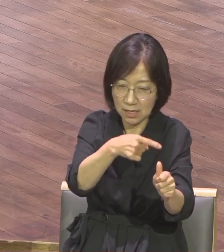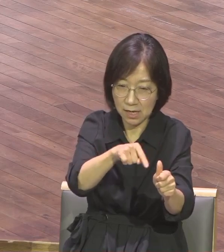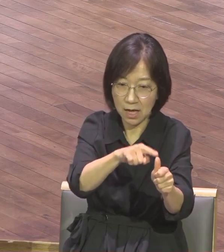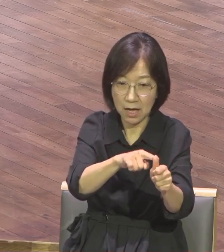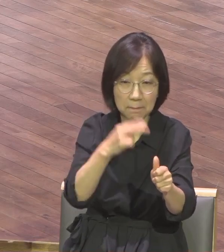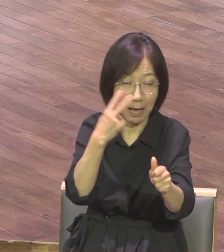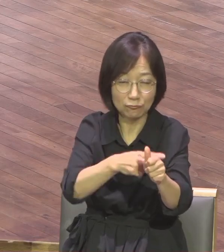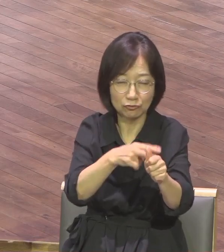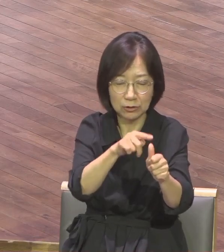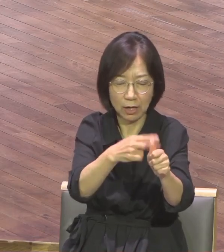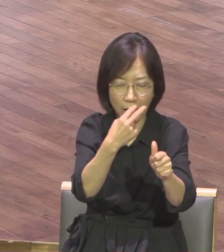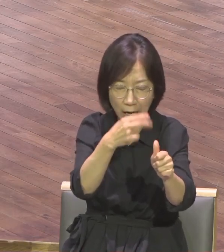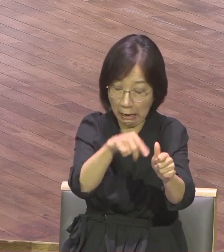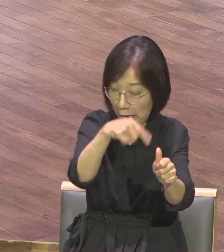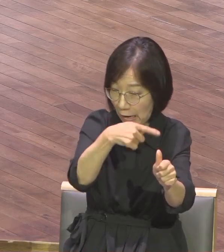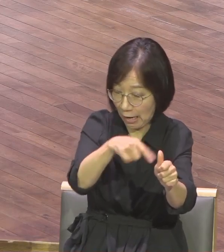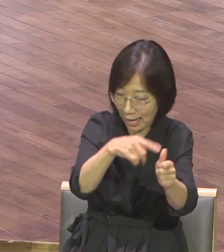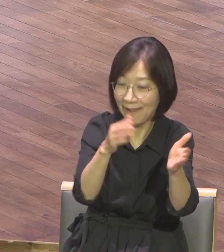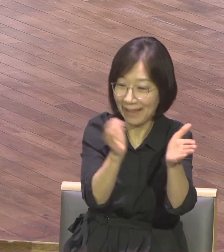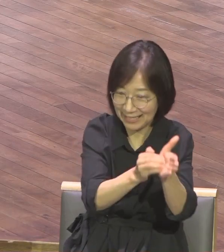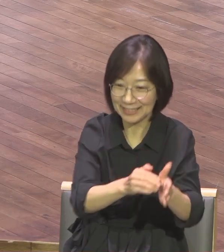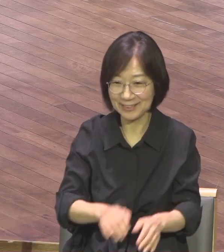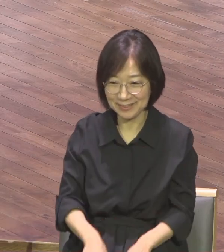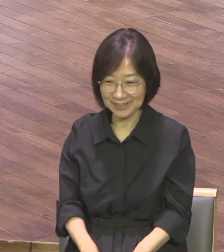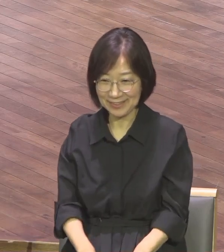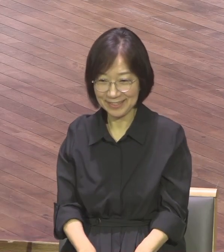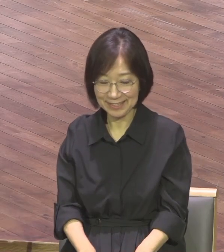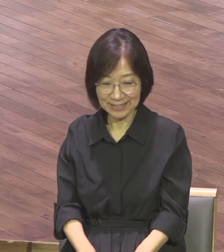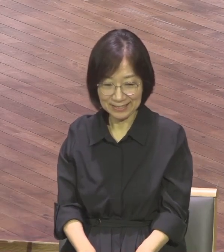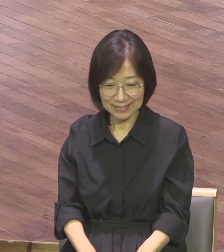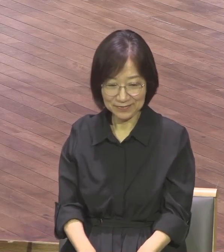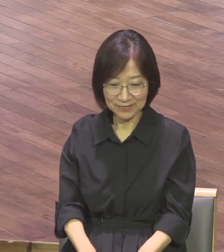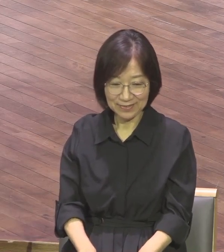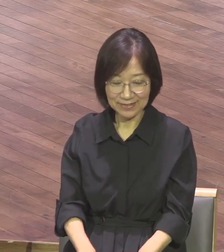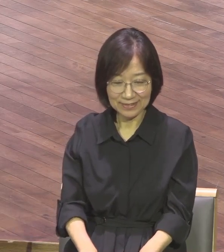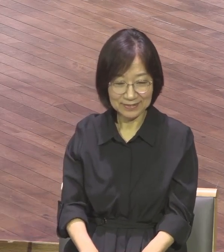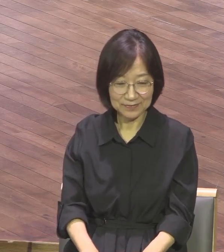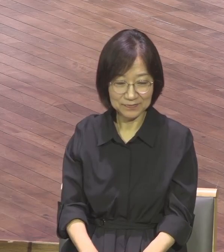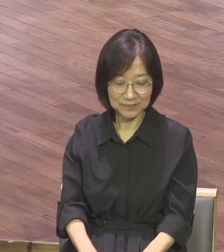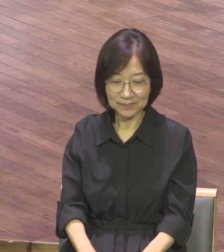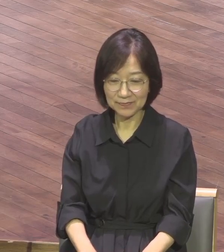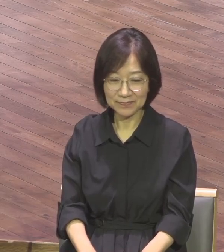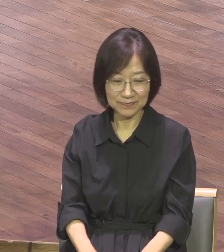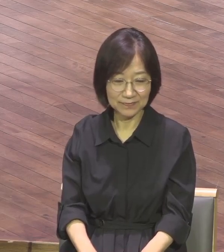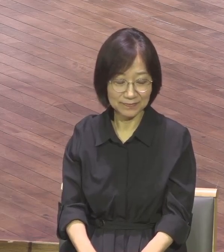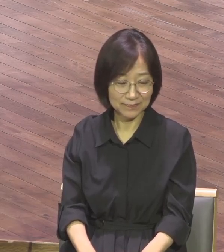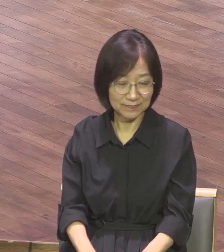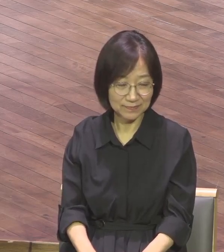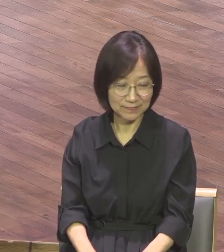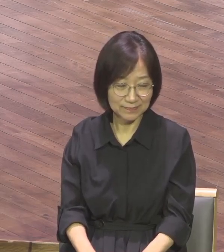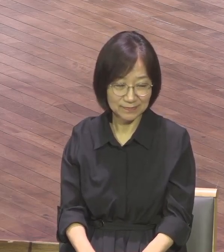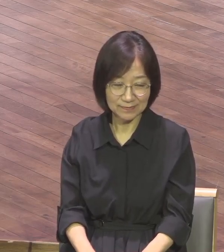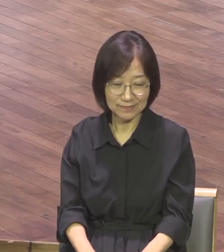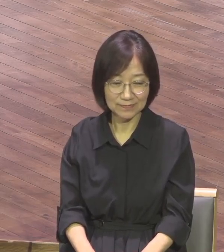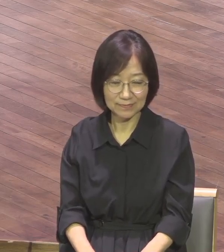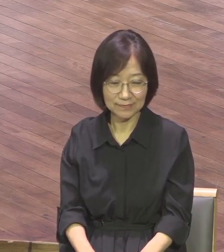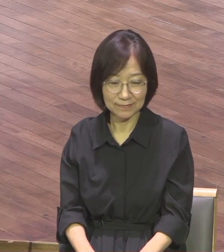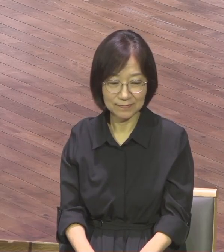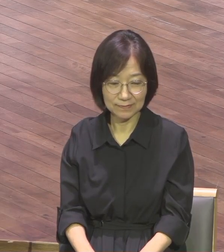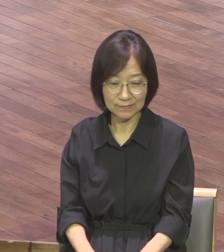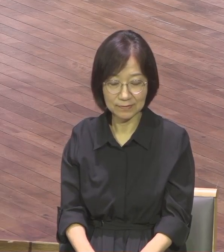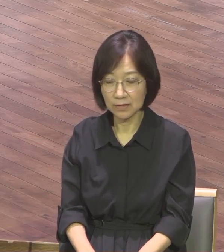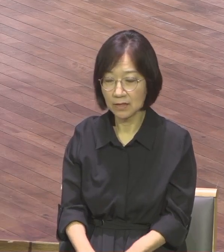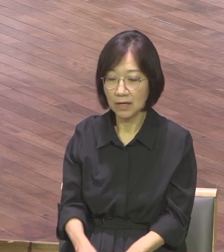이런 참 소망의 삶을 가지고 살아야 된다는 팀사역이지요. 지금 결국은 복음을 증거해야 될